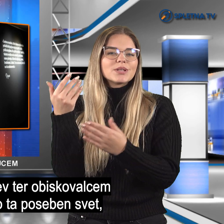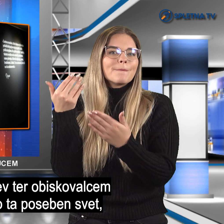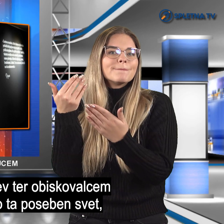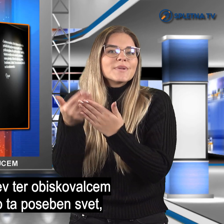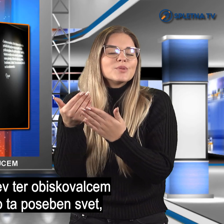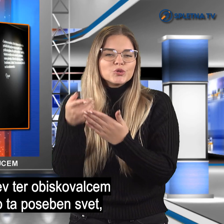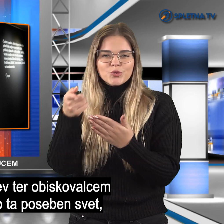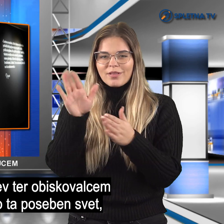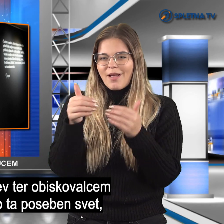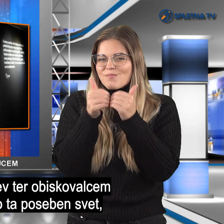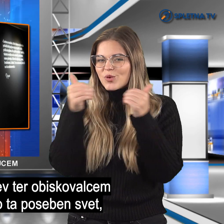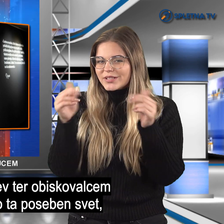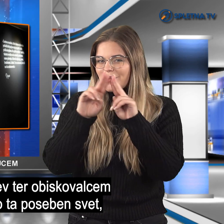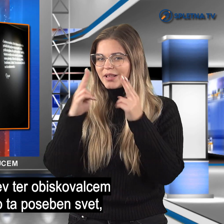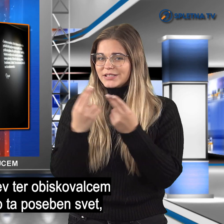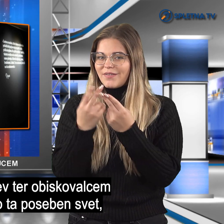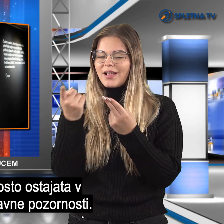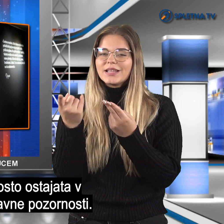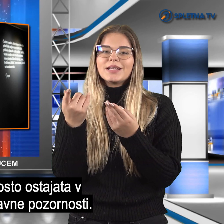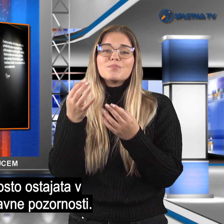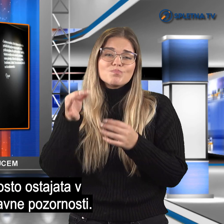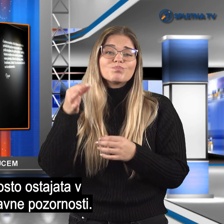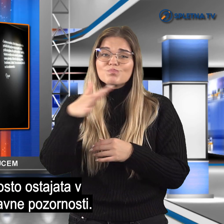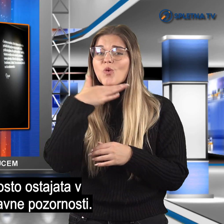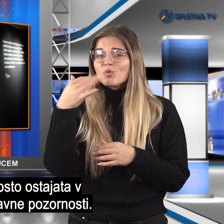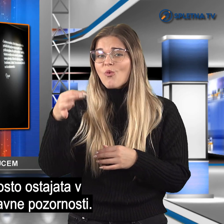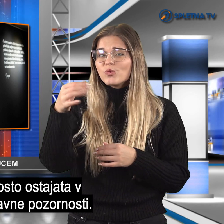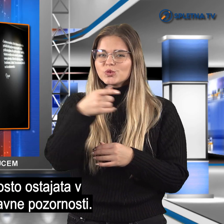svet, ki pogosto ostaja v ozadju javne pozornosti.